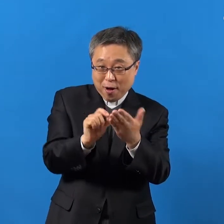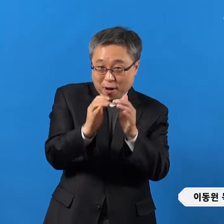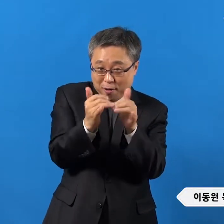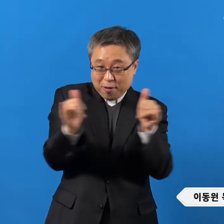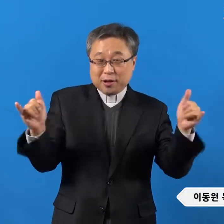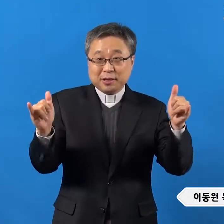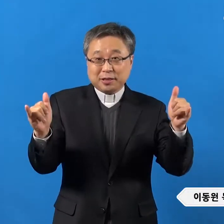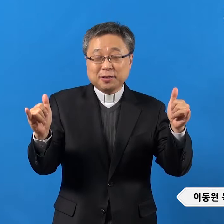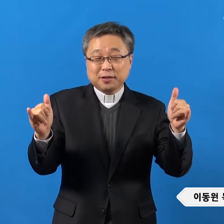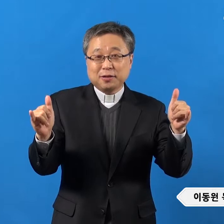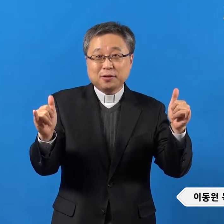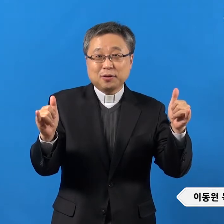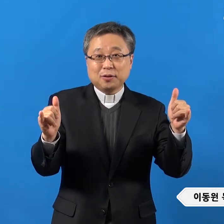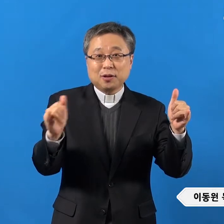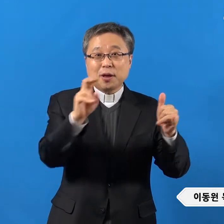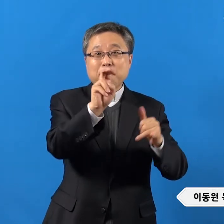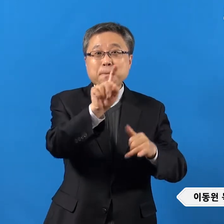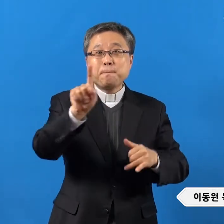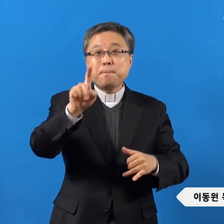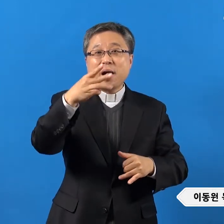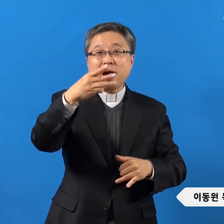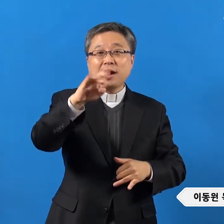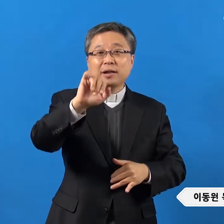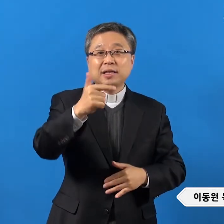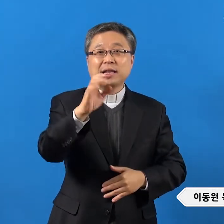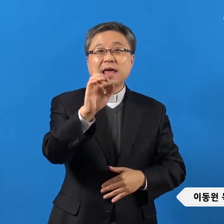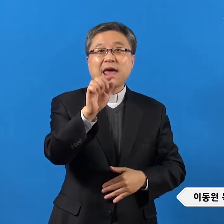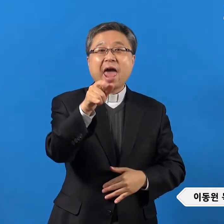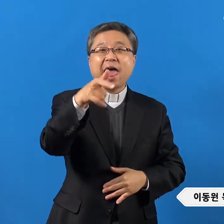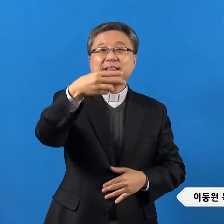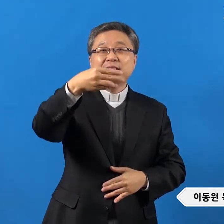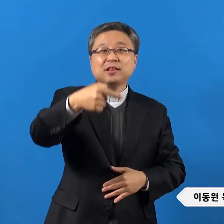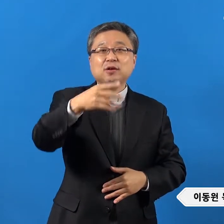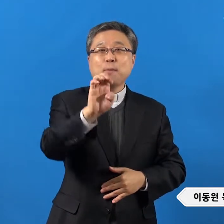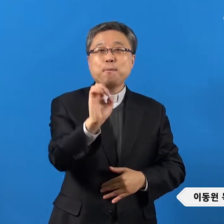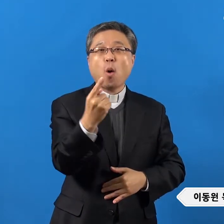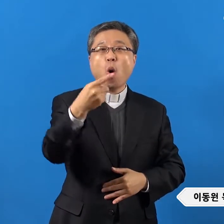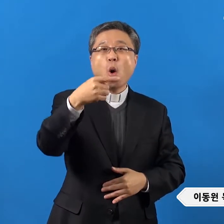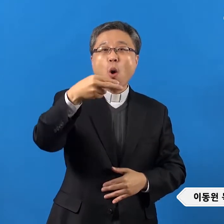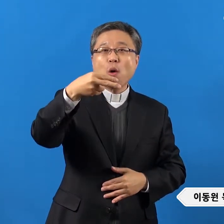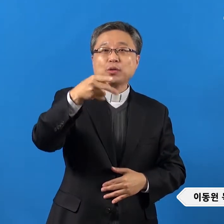일러스트레이터인 말틴 핸드포드라는 사람이 있습니다. 말틴 핸드포드.